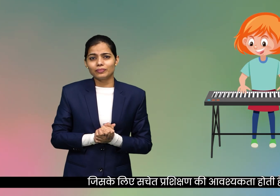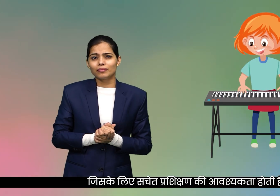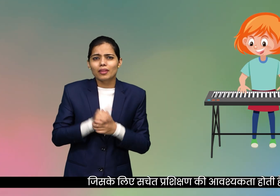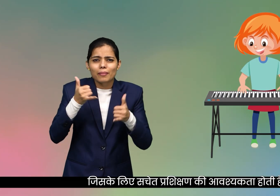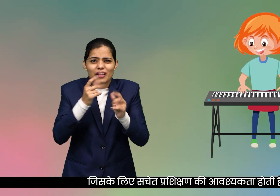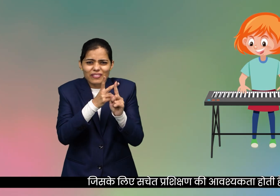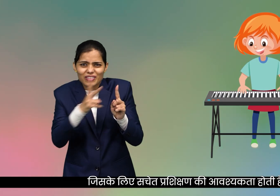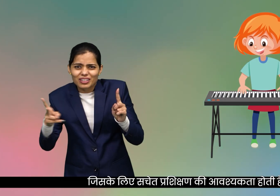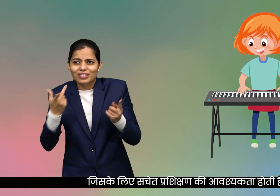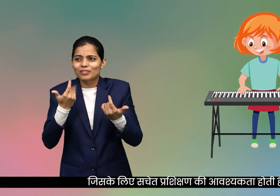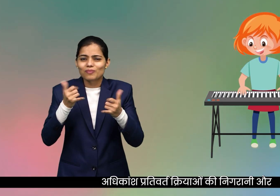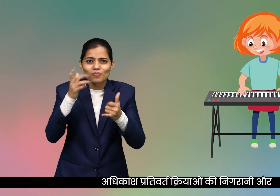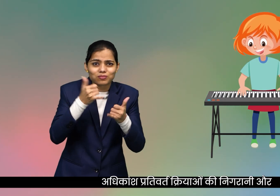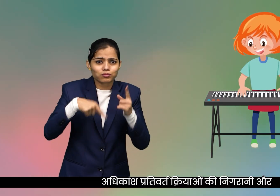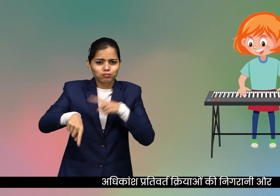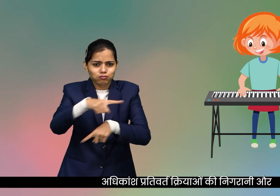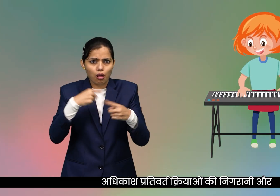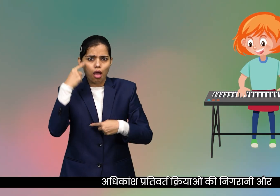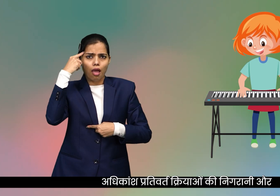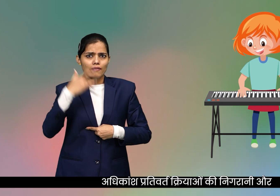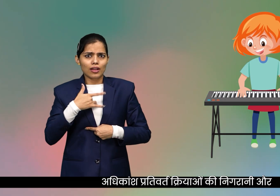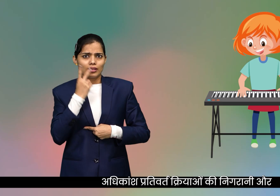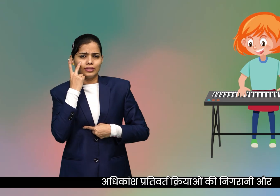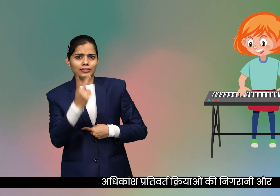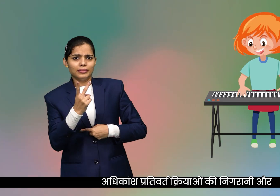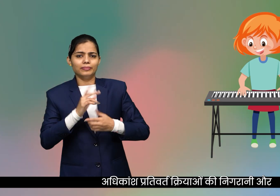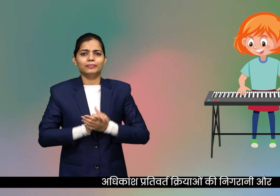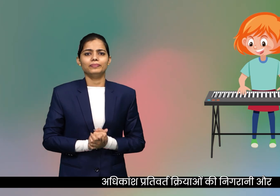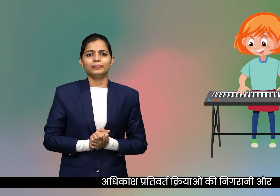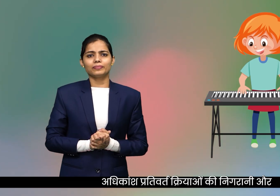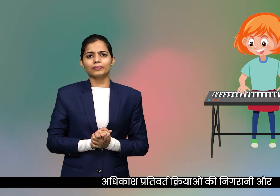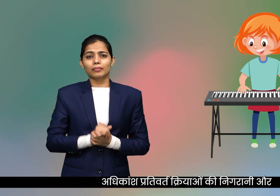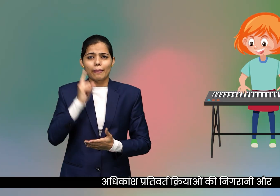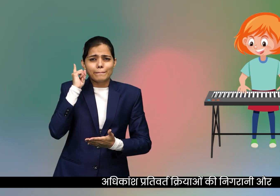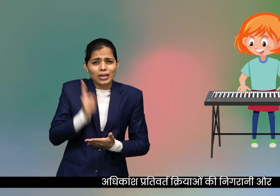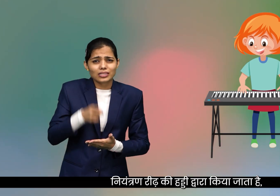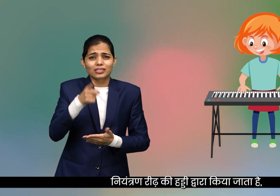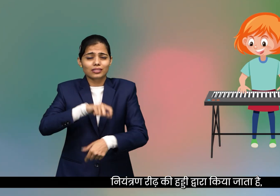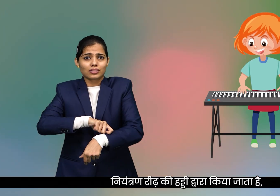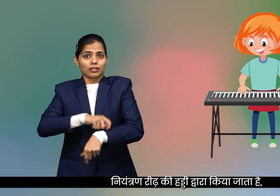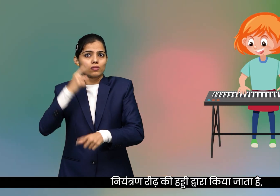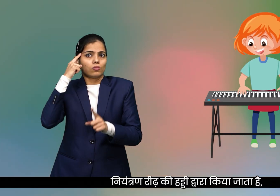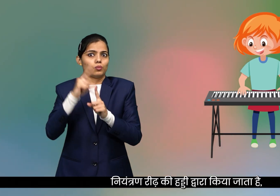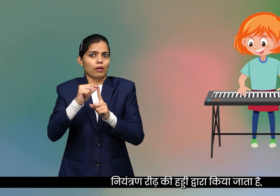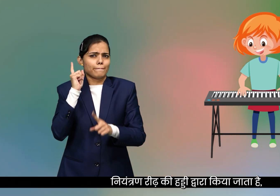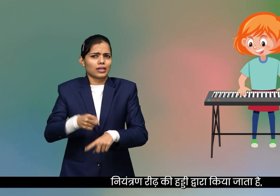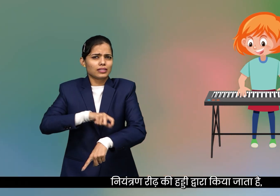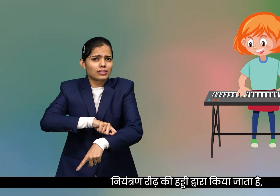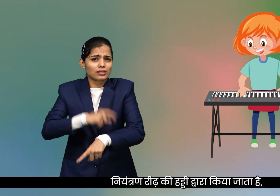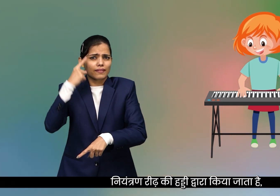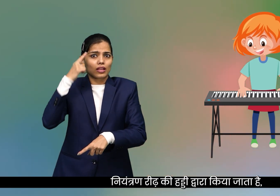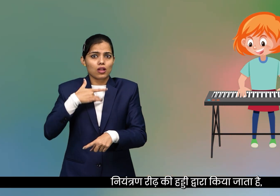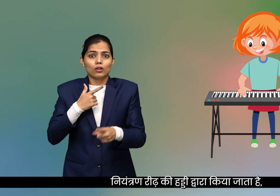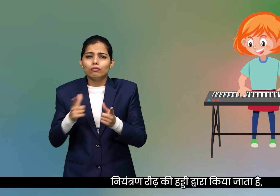की आवश्यकता होती है। अधिकांश प्रतिवर्त क्रियाओं की निगरानी और नियंत्रण रीढ़ की